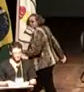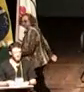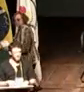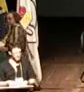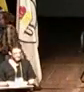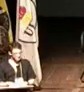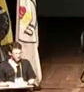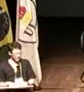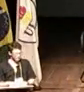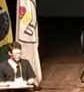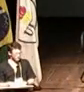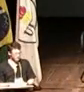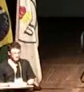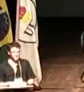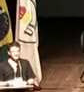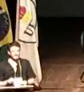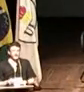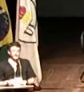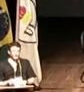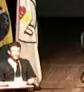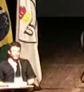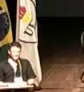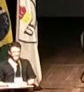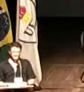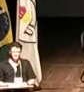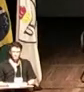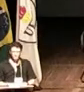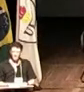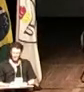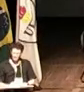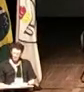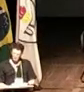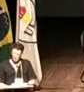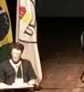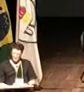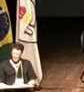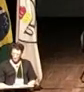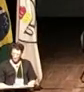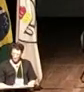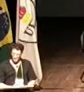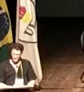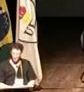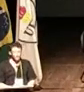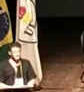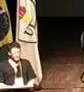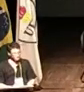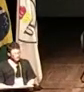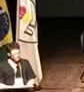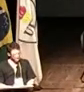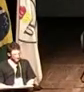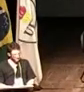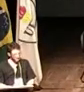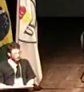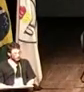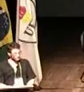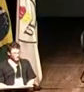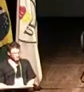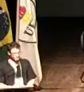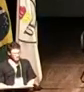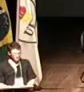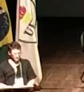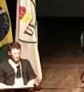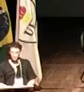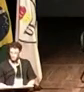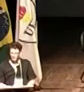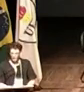o secane Unirio irá promover o 16º encontro de alimentação escolar do estado do Rio de Janeiro em que todos